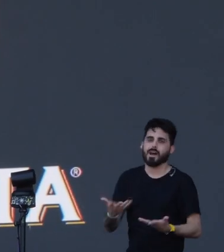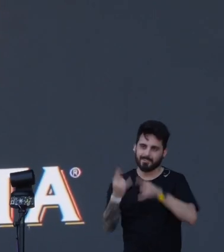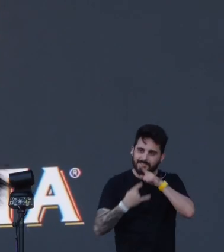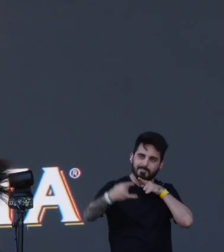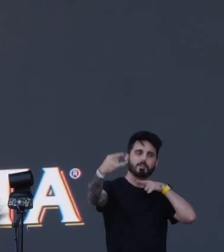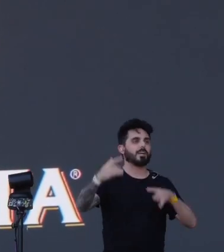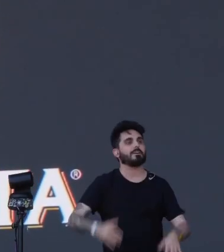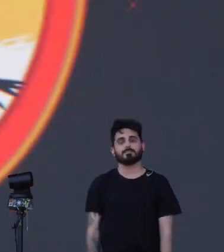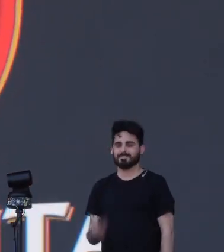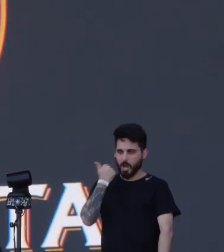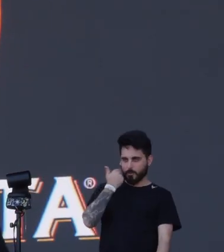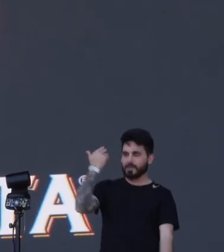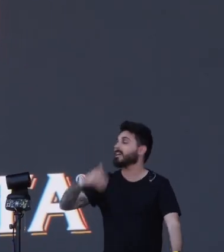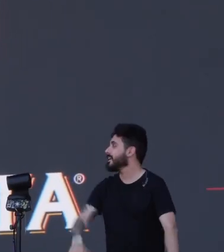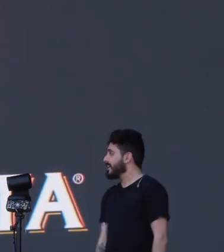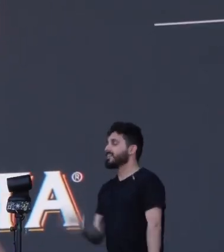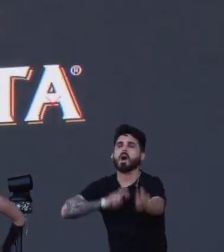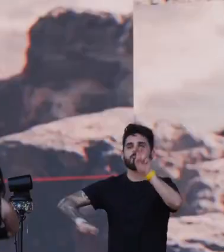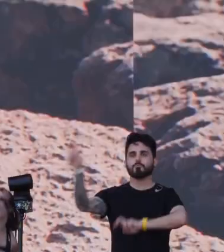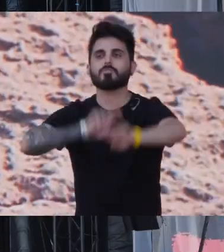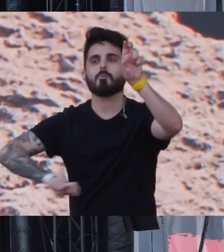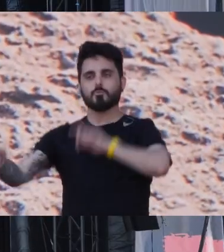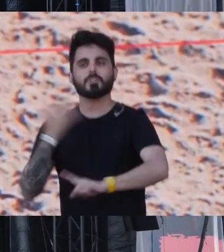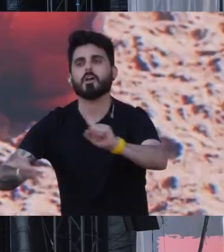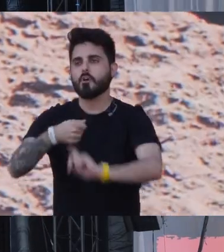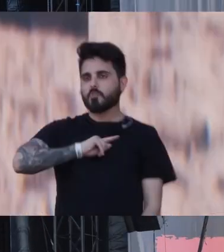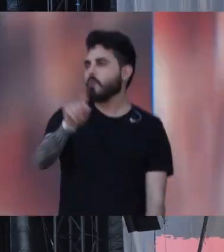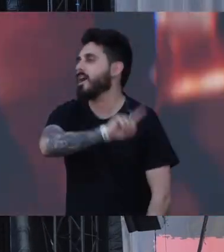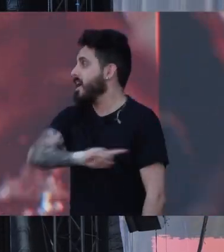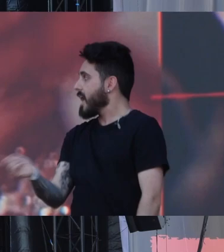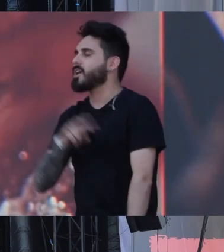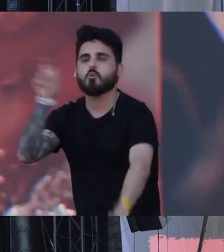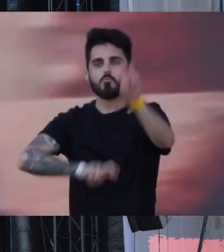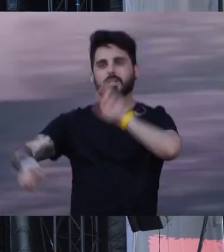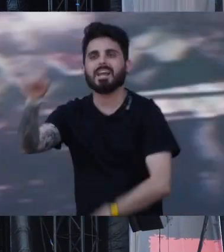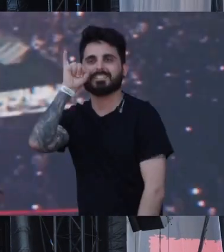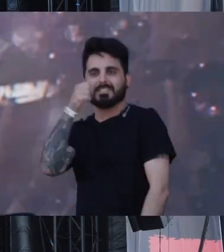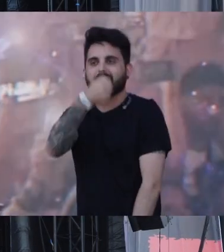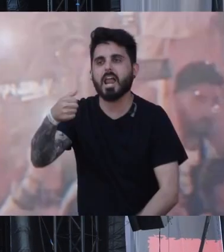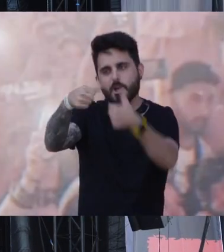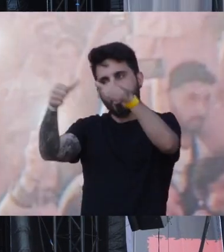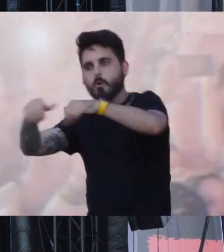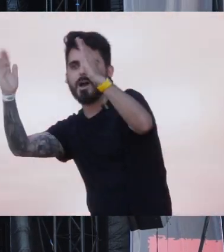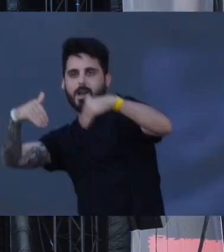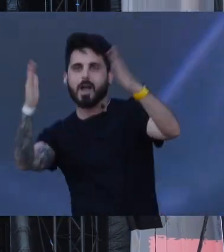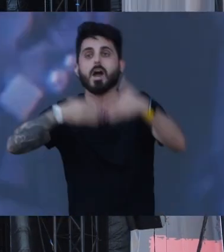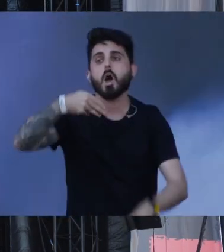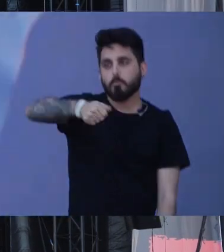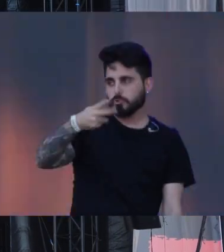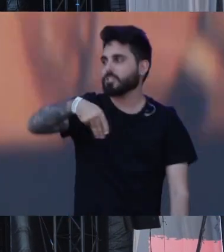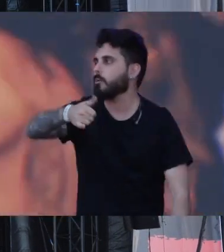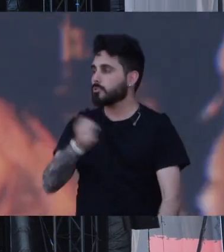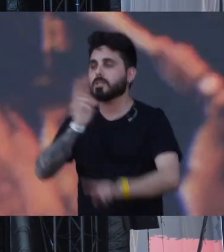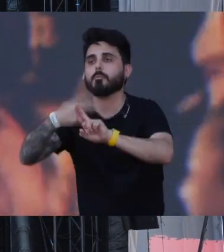I Ai, quina porra Em busca, em busca i no em troba Busca per l'ins de la roba